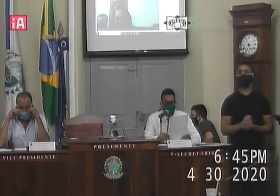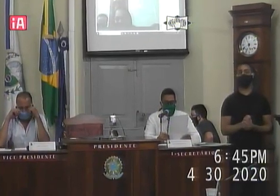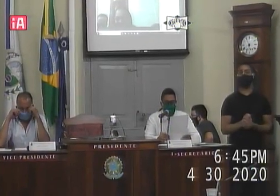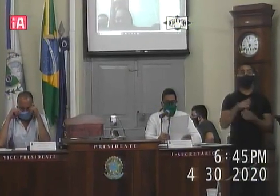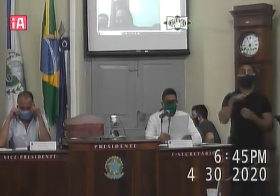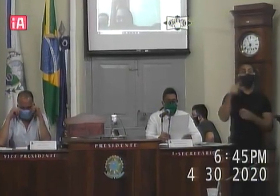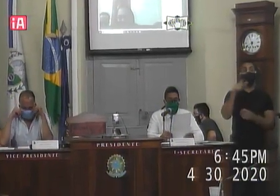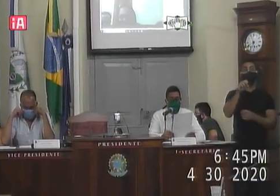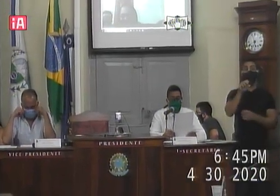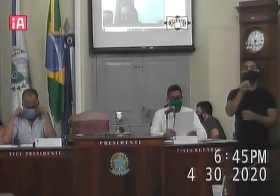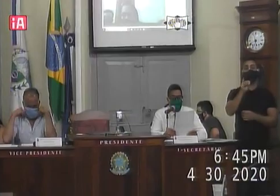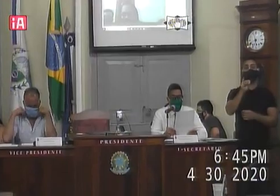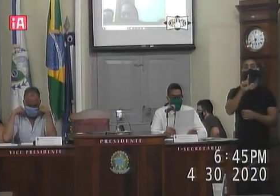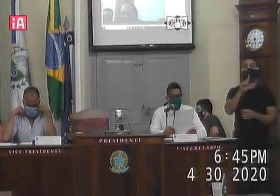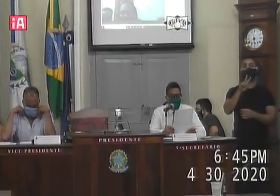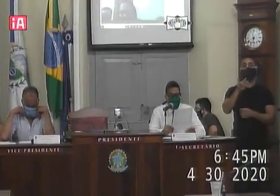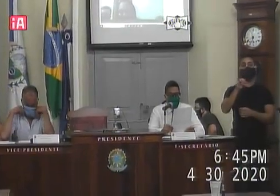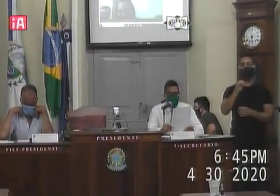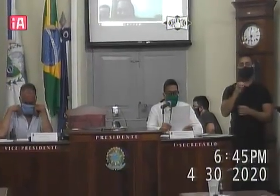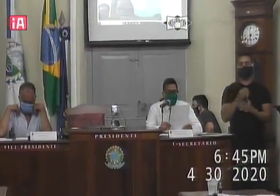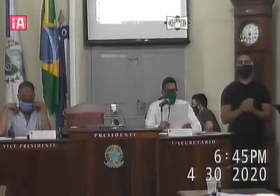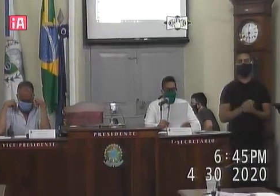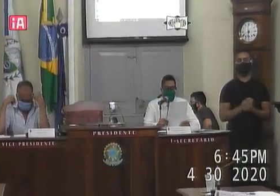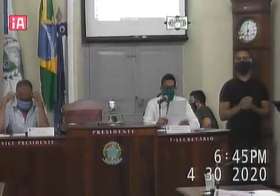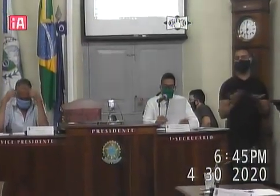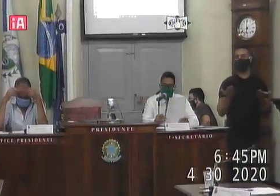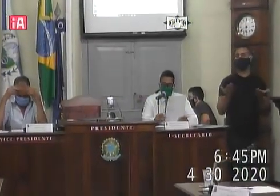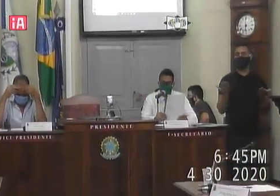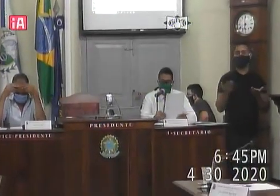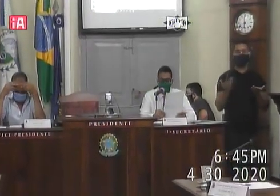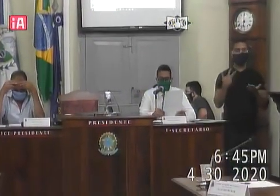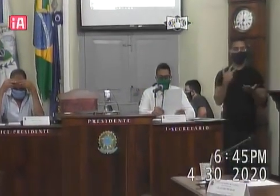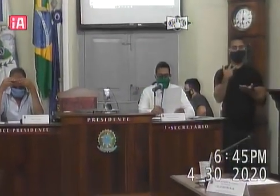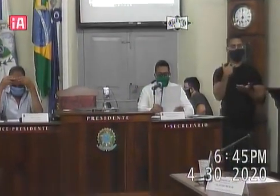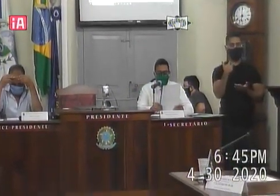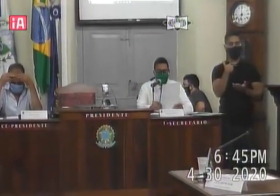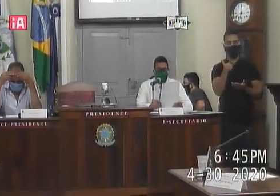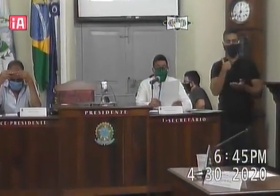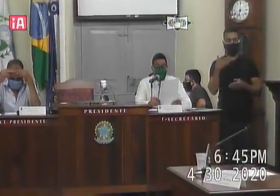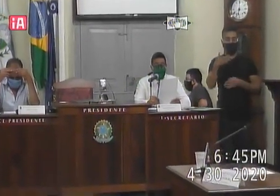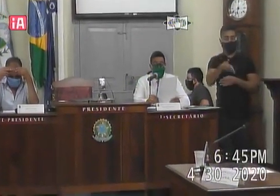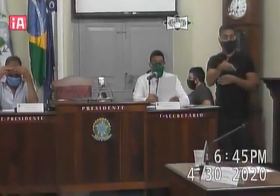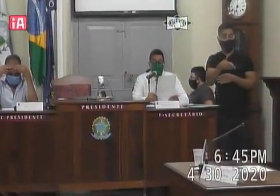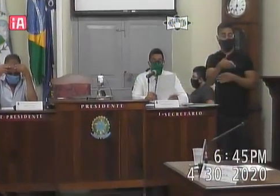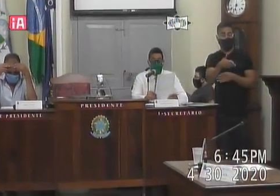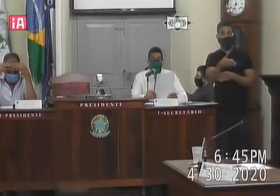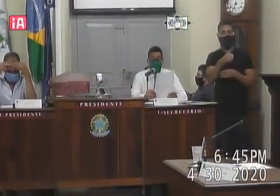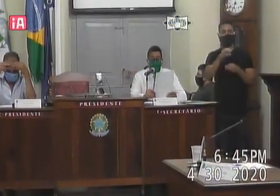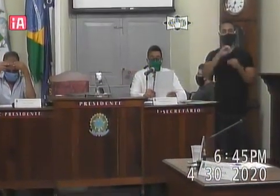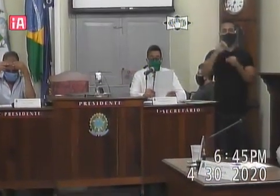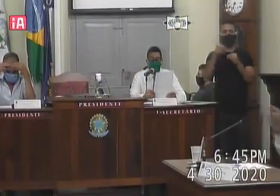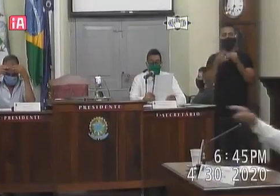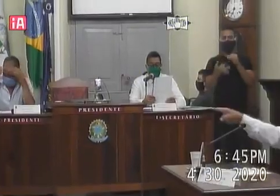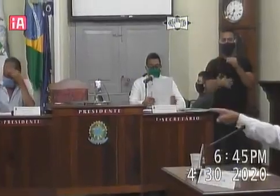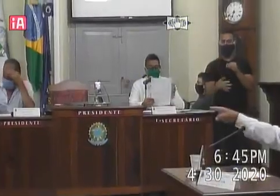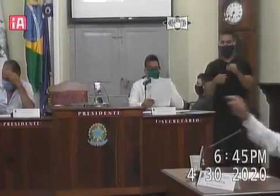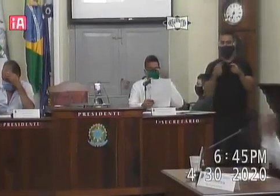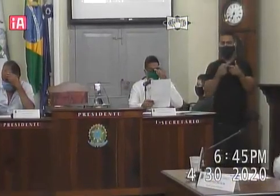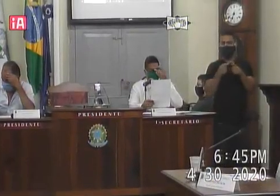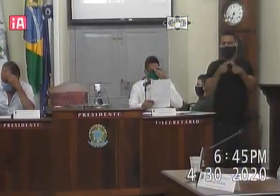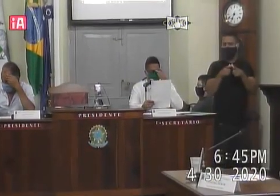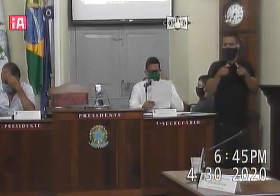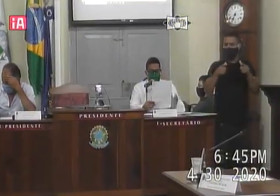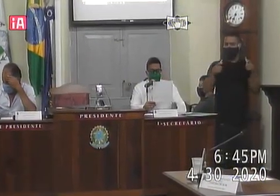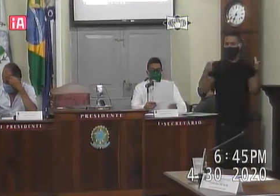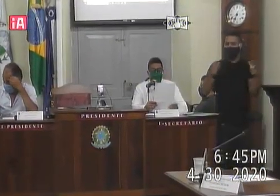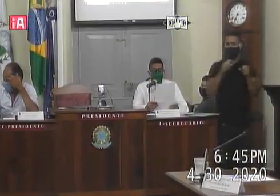Silvio Graça, tendo em vista a impossibilidade, ele quer justificar a ausência, falta o aumento de casos confirmados de